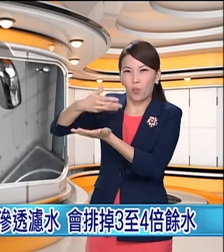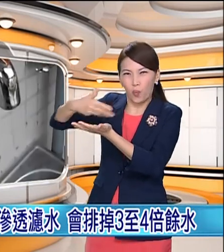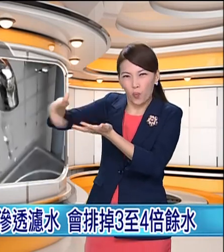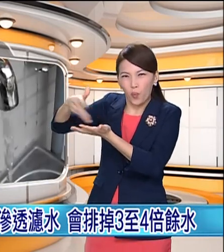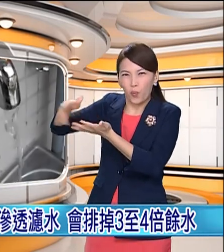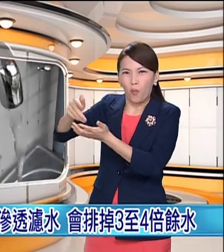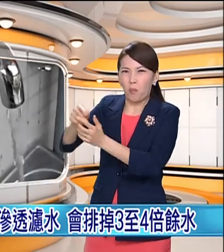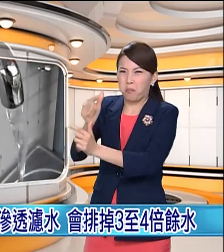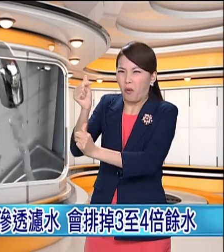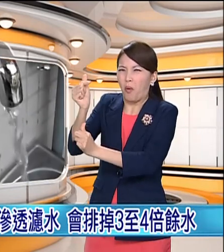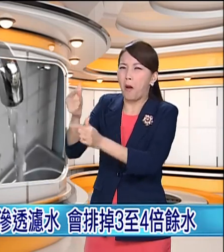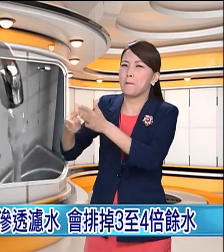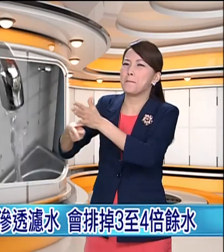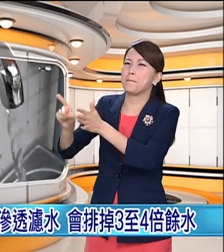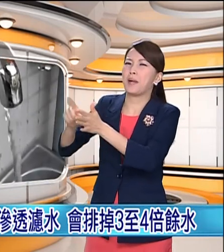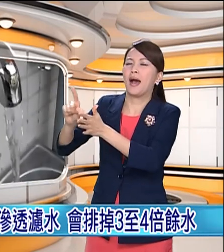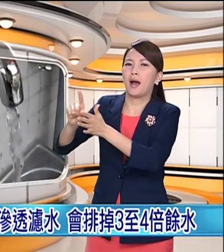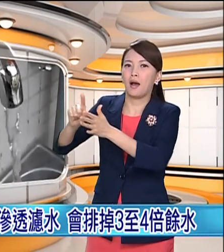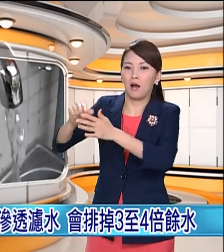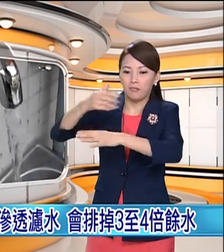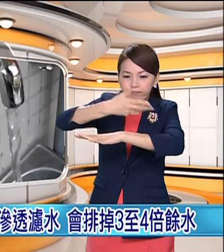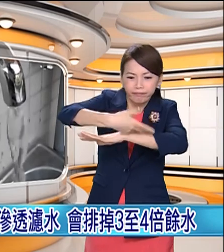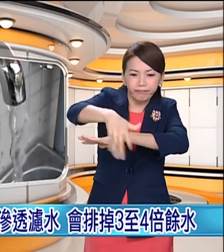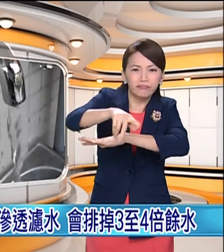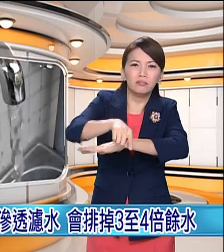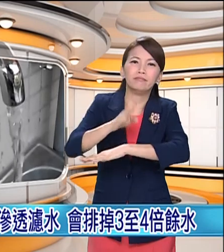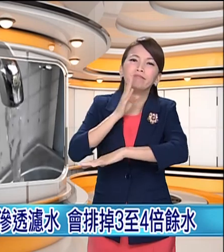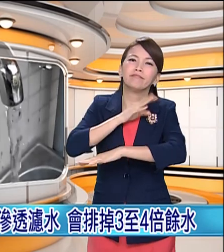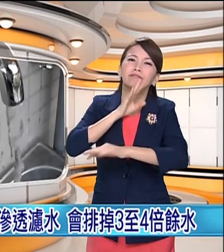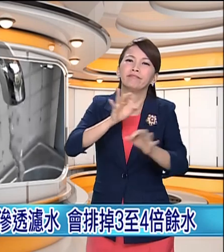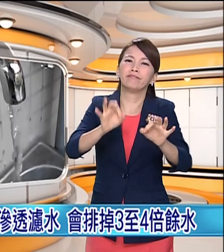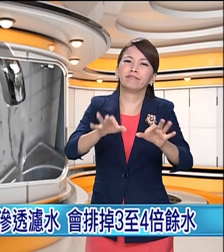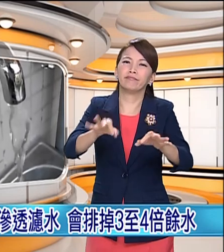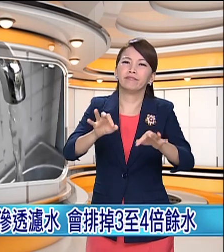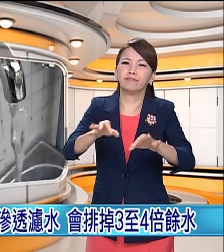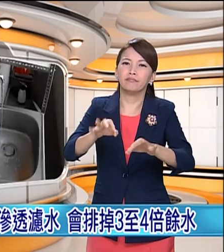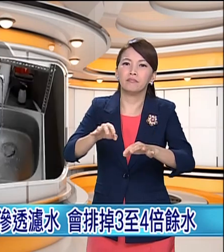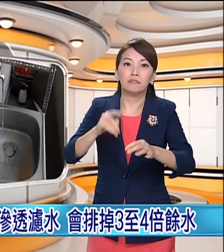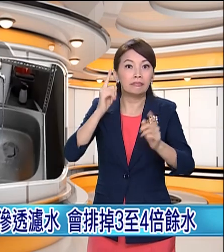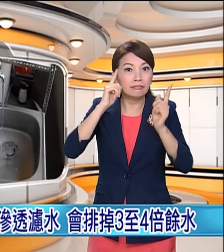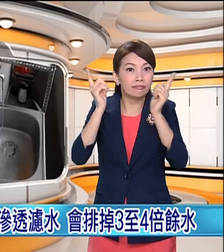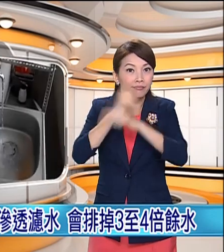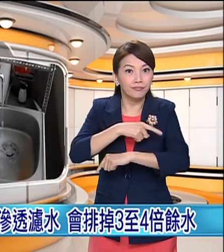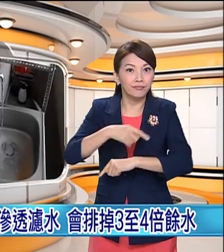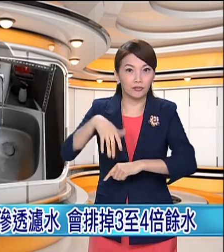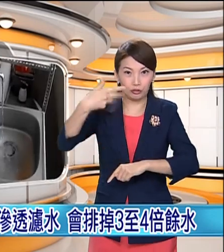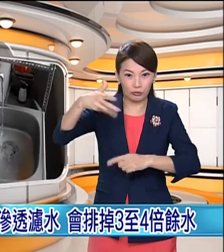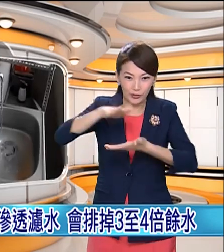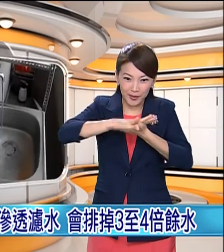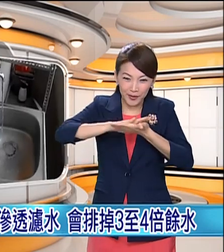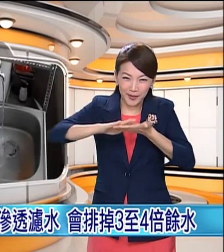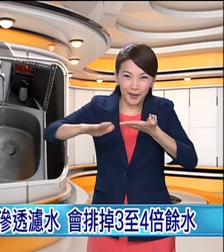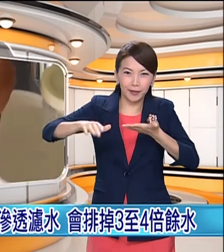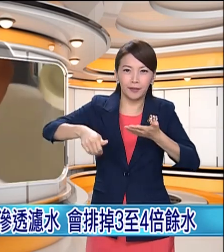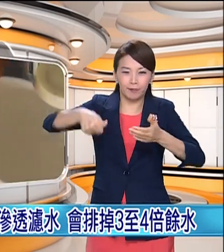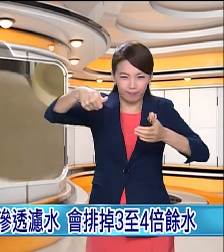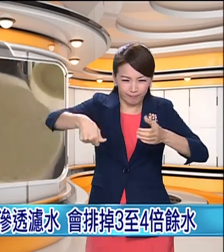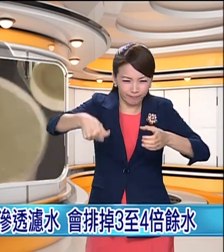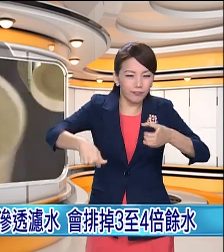水。而这等于呢，是要喝一杯干净的水，其实有4杯更干净的清水是